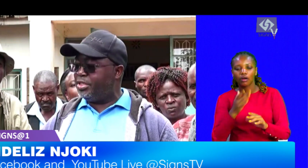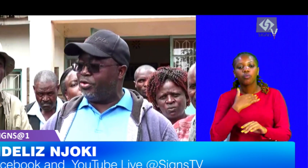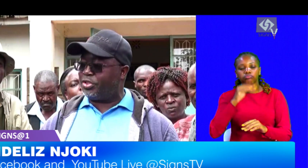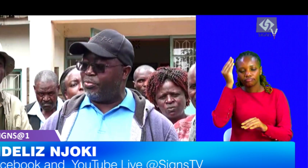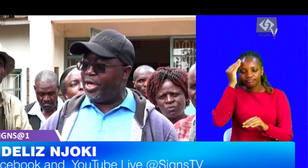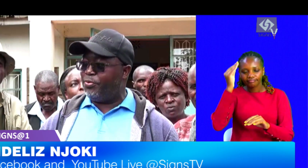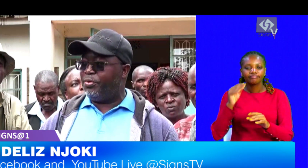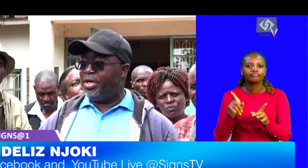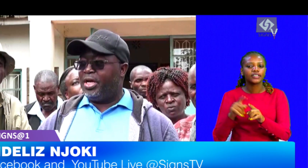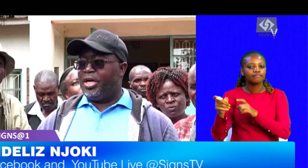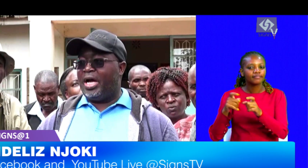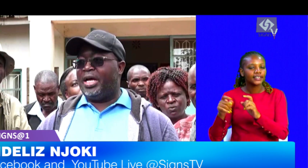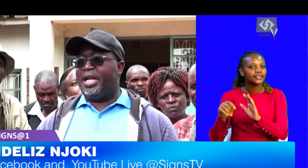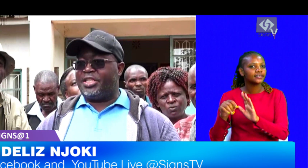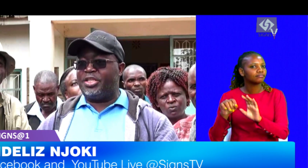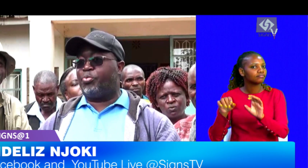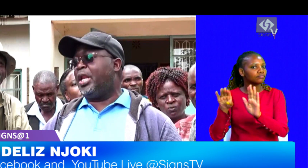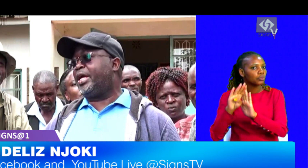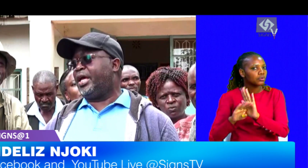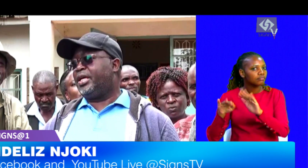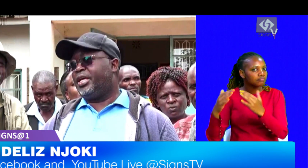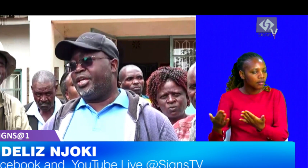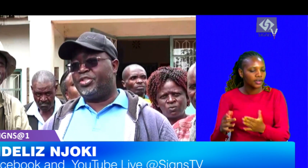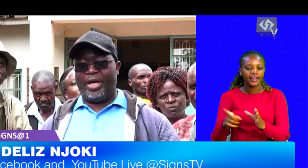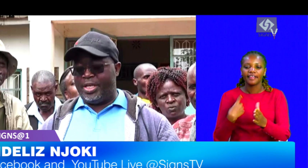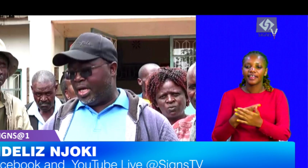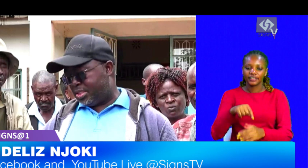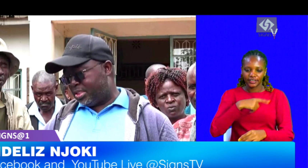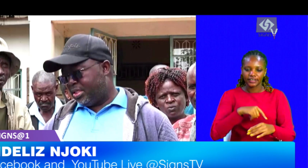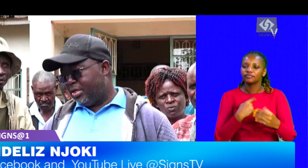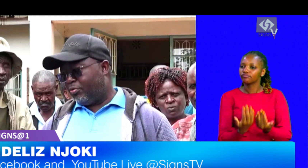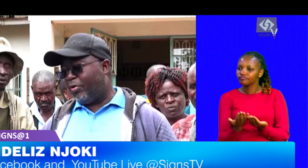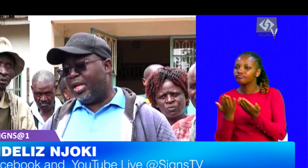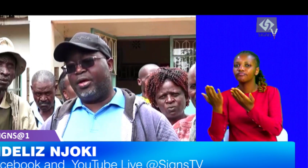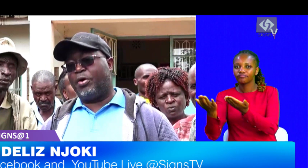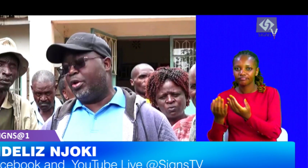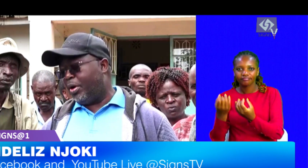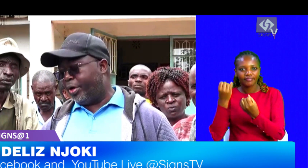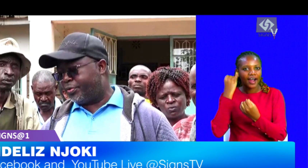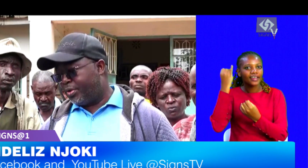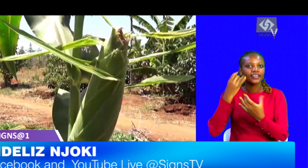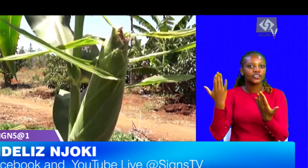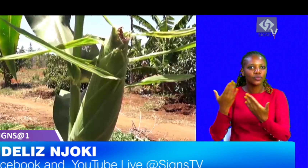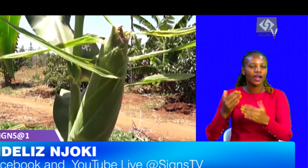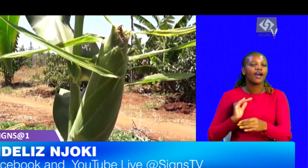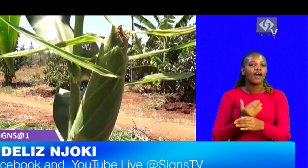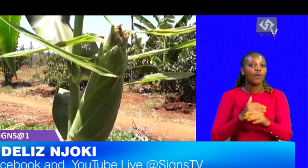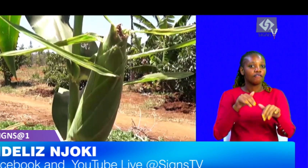hiyo scheme yenu, na sisi tupeleke hizo ideas kwa wale wakulima wetu. Kama wawakilishi